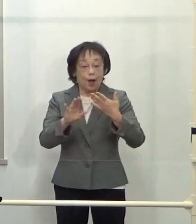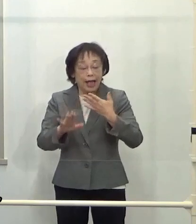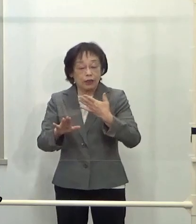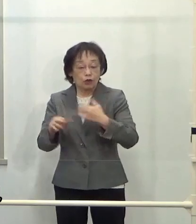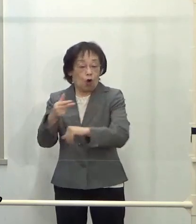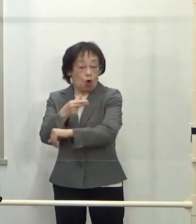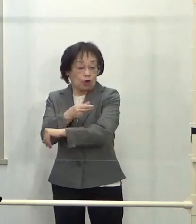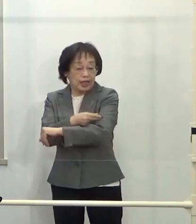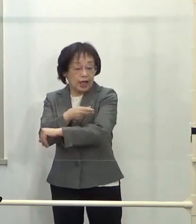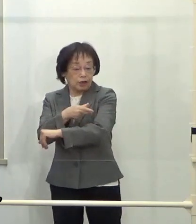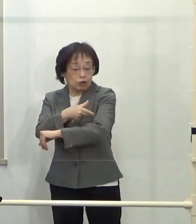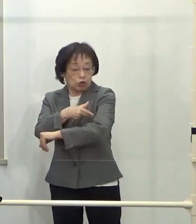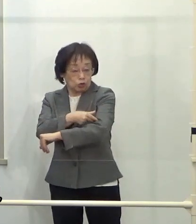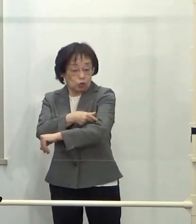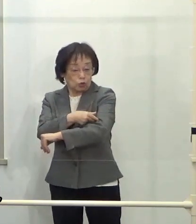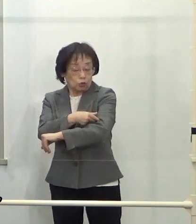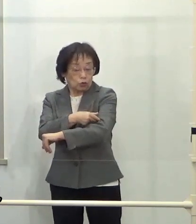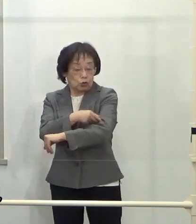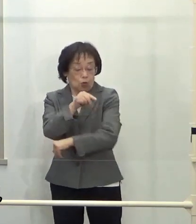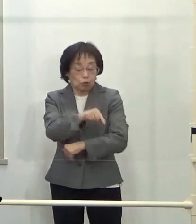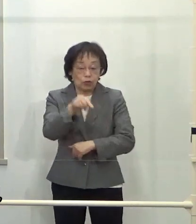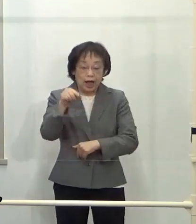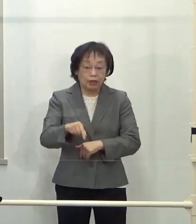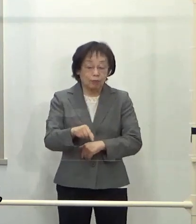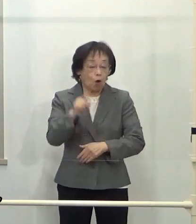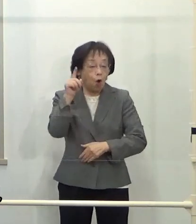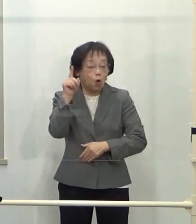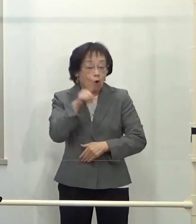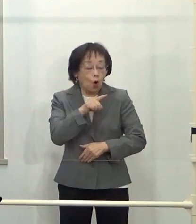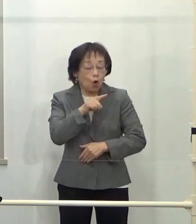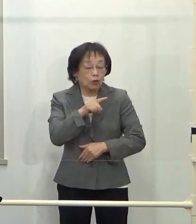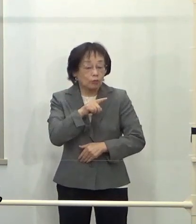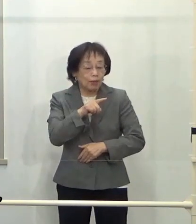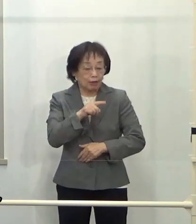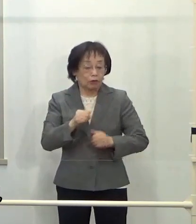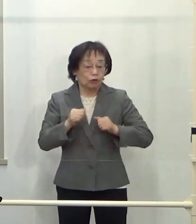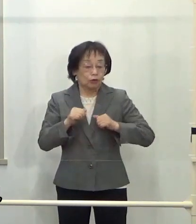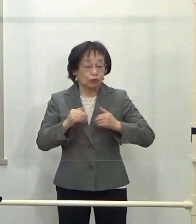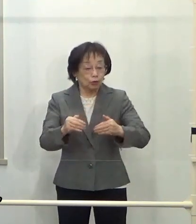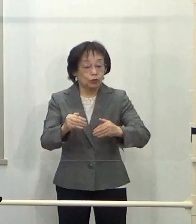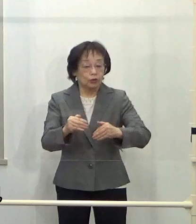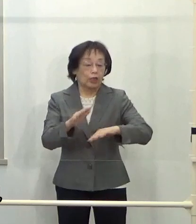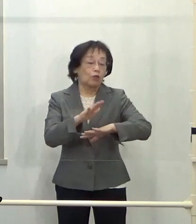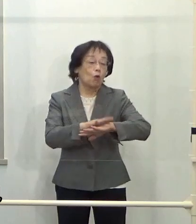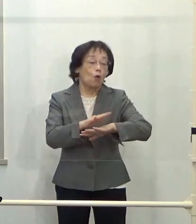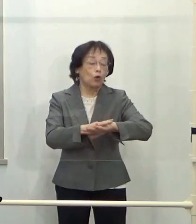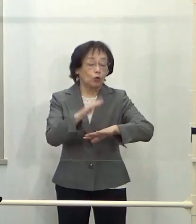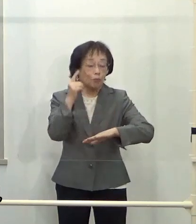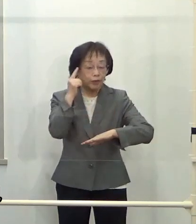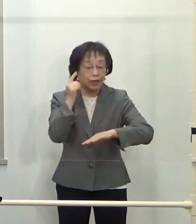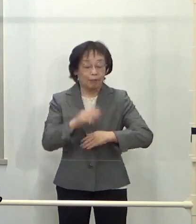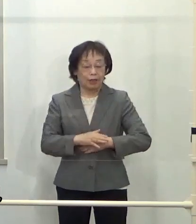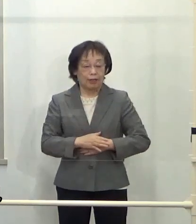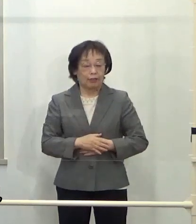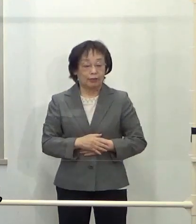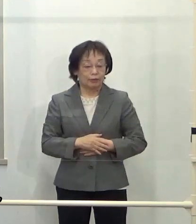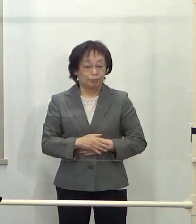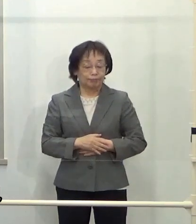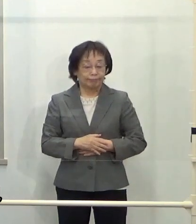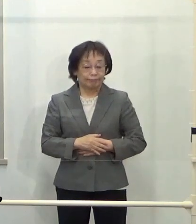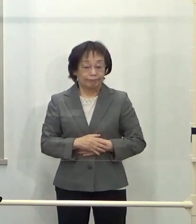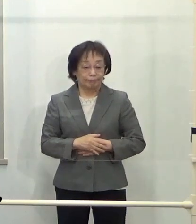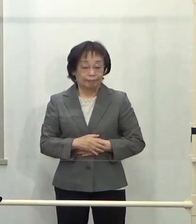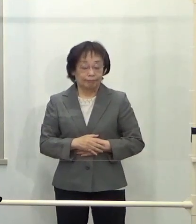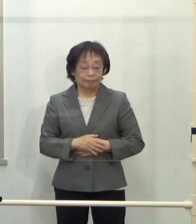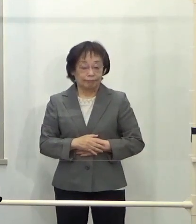というのは効率的な方法ではないかと思います。で、本来は診療